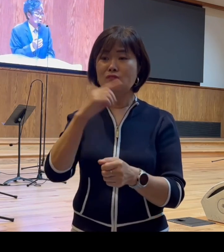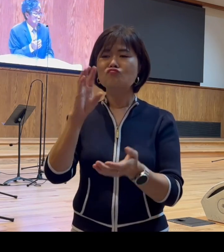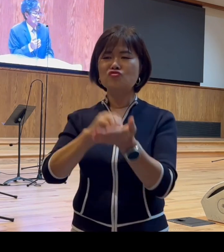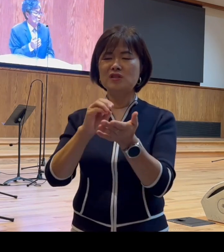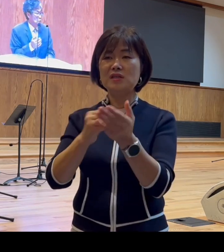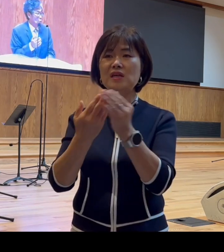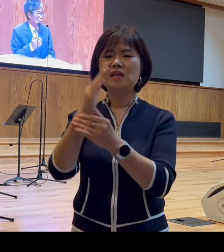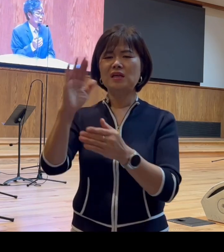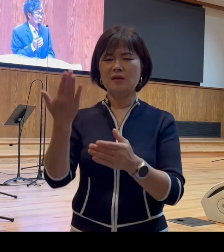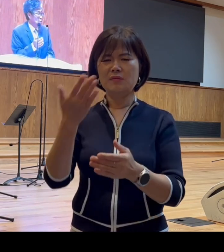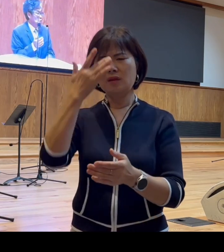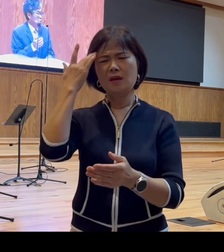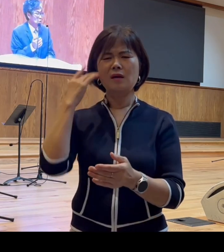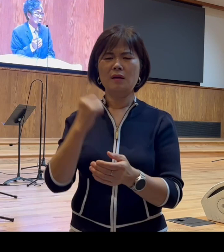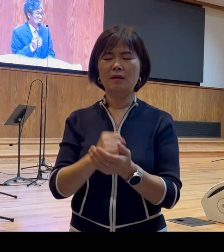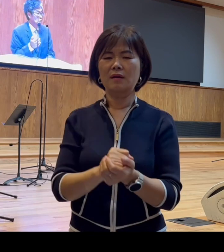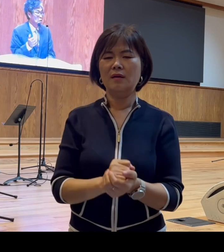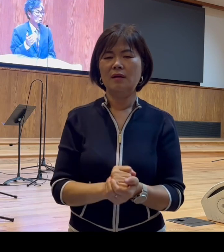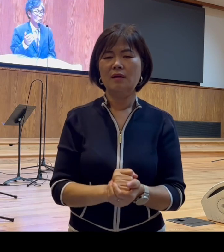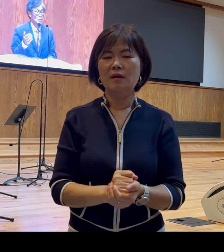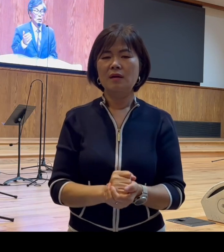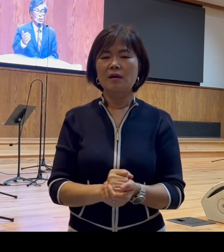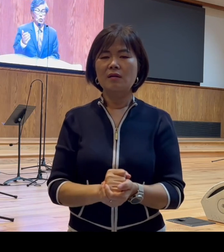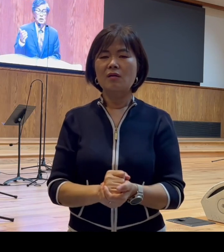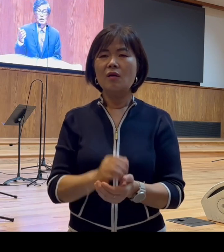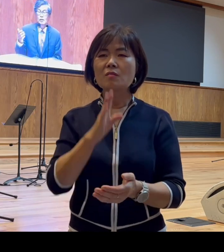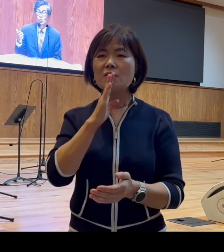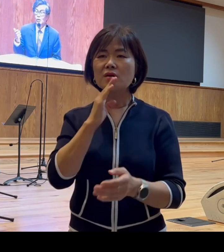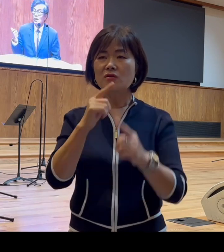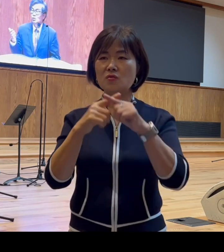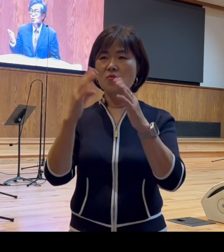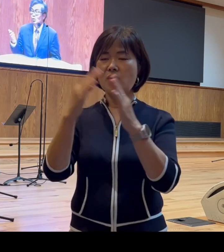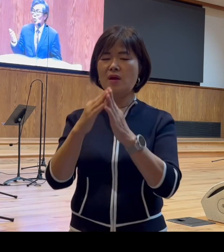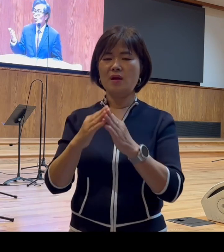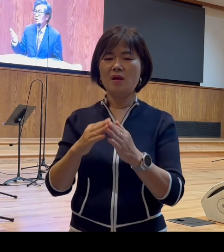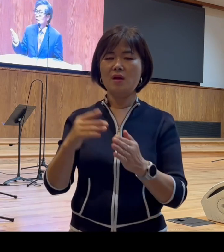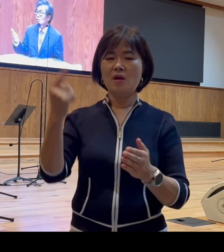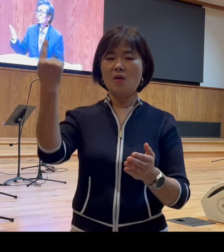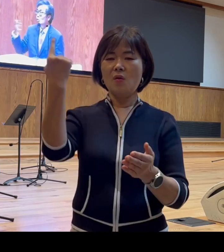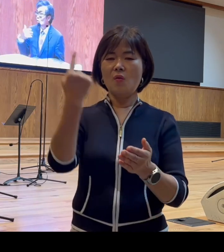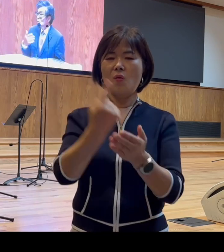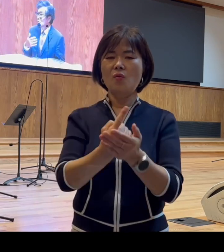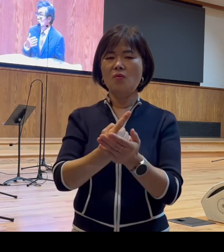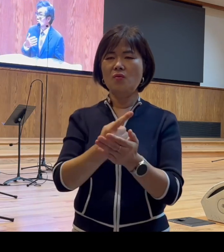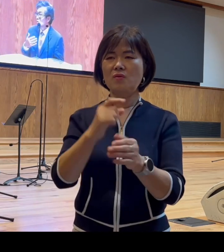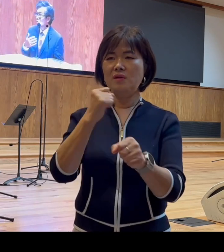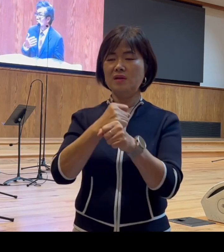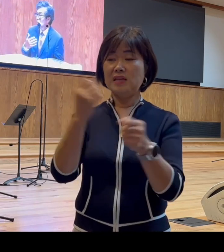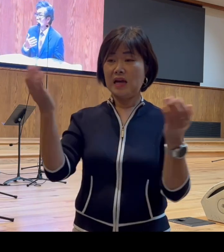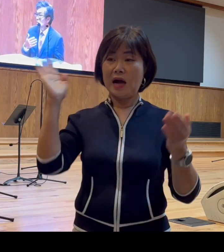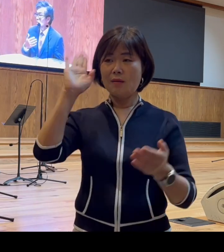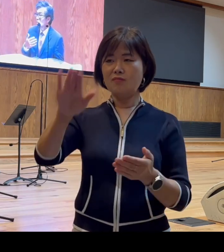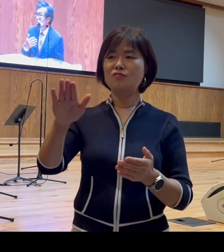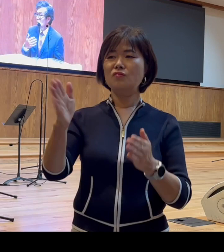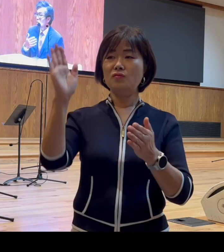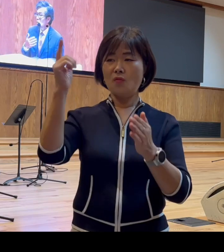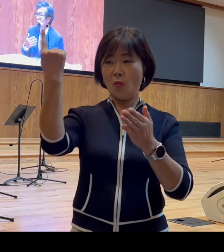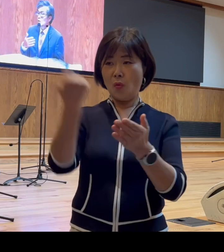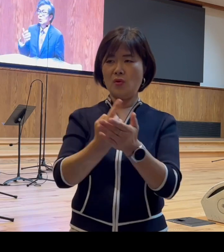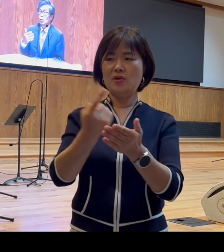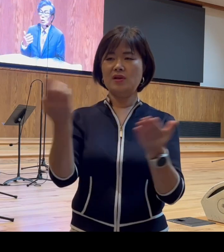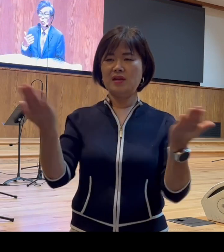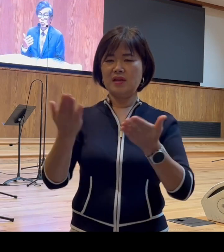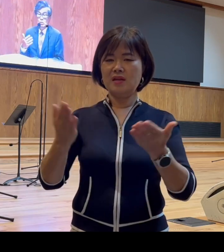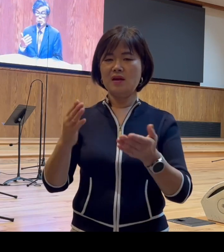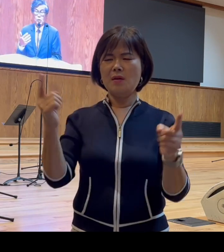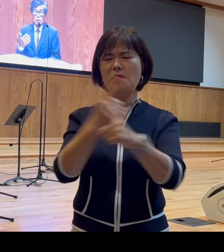얘기는 들어보셨잖아요. 전문가들이 흔히 그런 얘기 하잖아요. 이게 오지 않을 게 온 게 아니고 올 게 서둘러 온 거예요. 근데